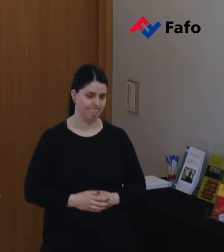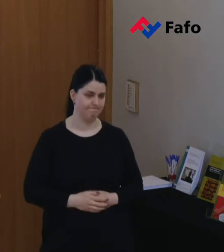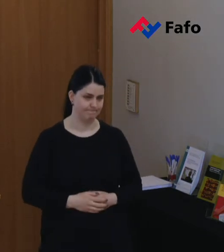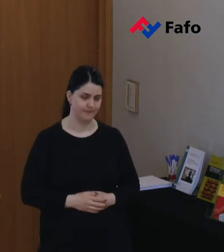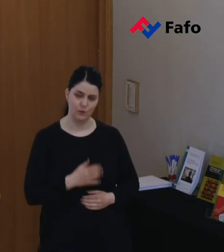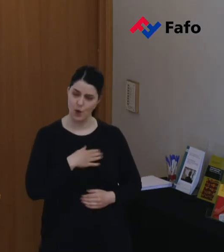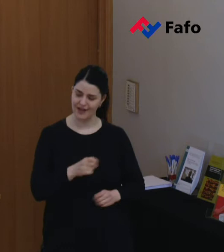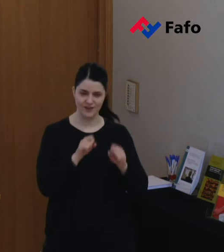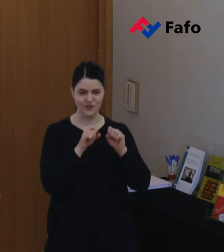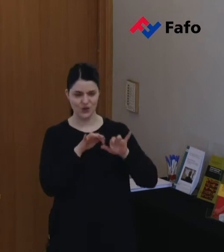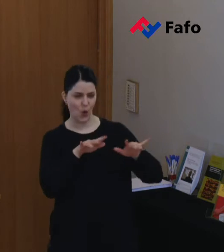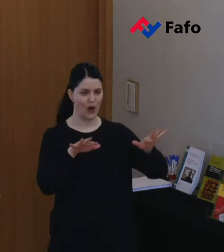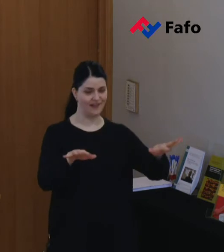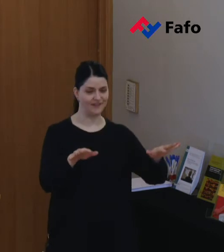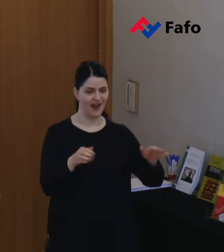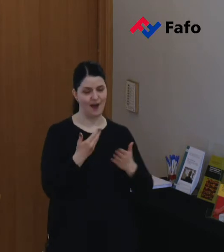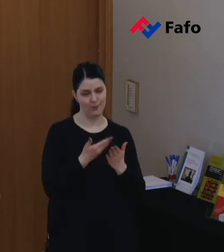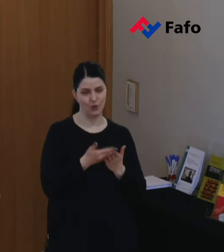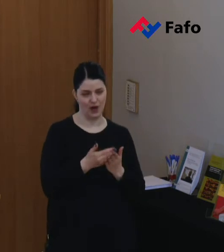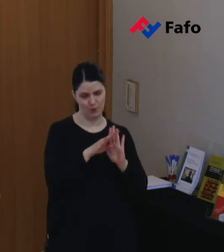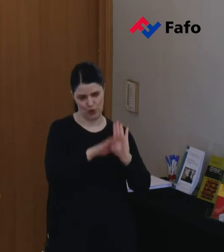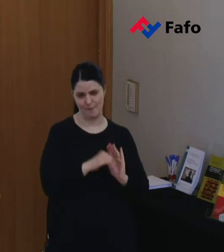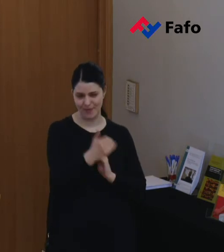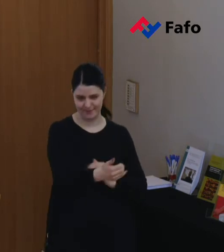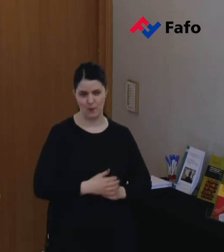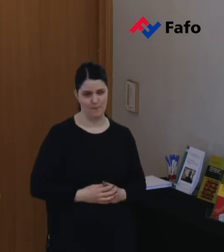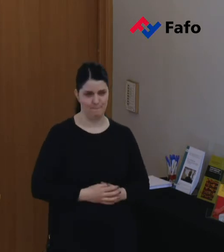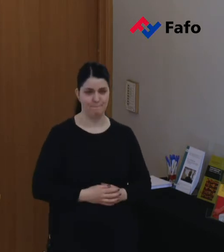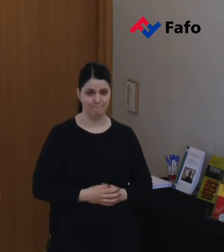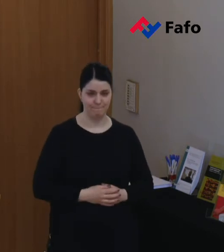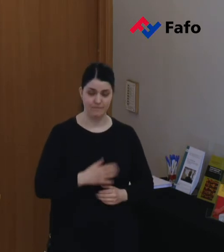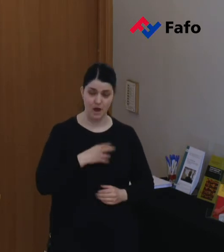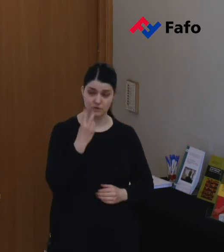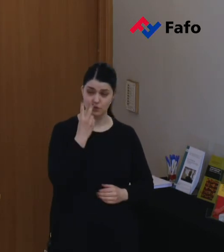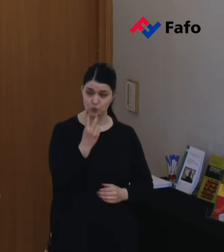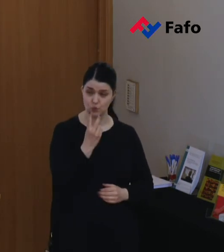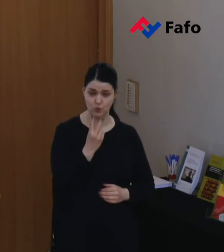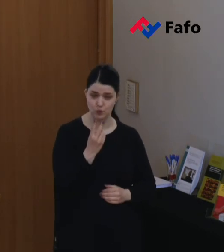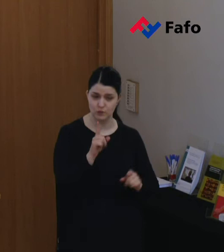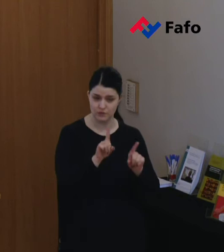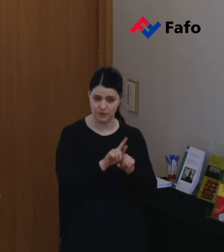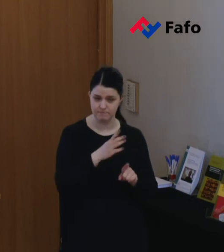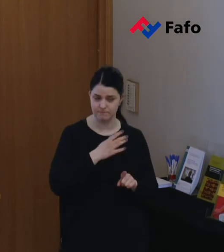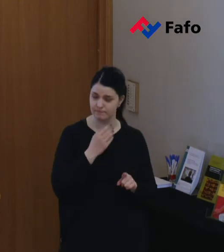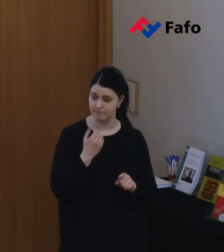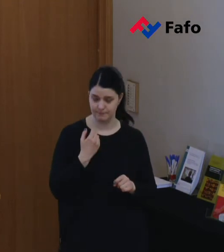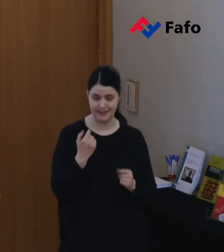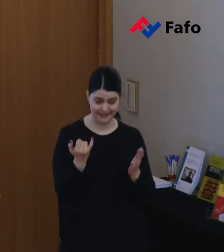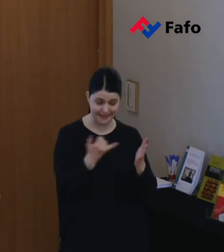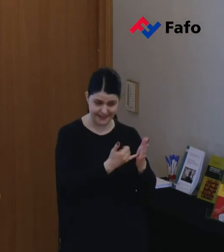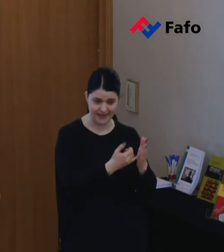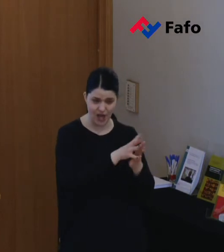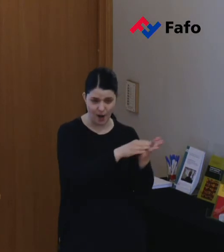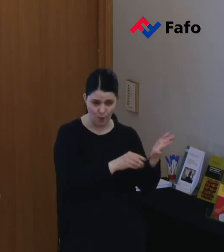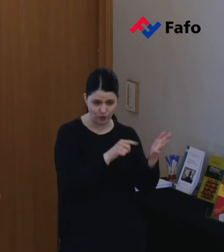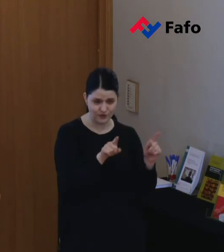helt strålende program etter det. Da har vi to som jo blir omtalt i denne rapporten